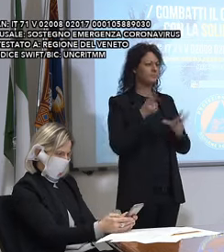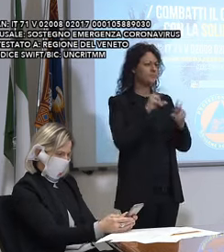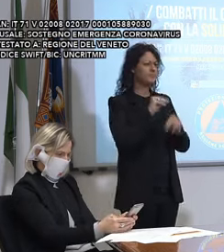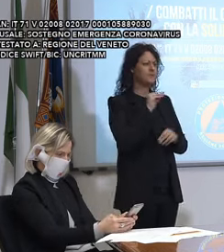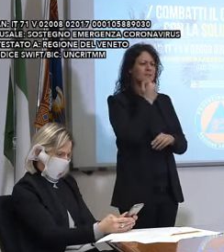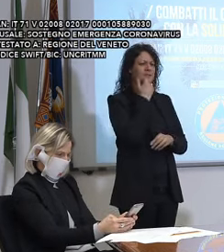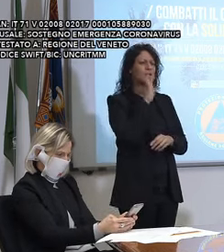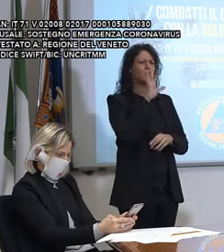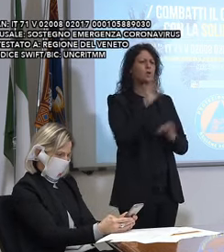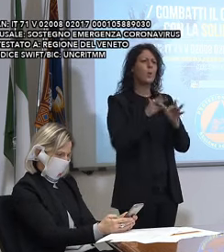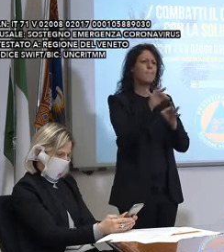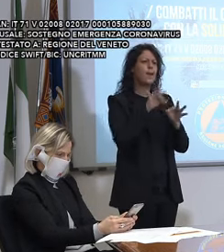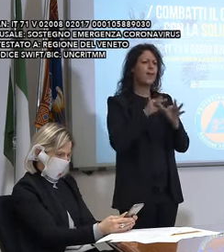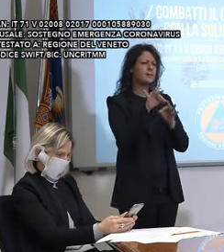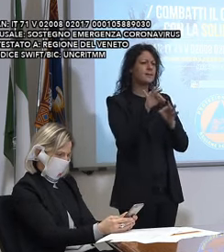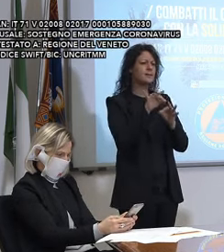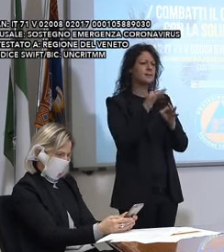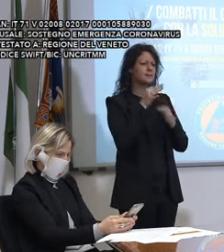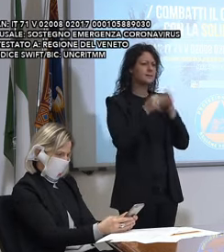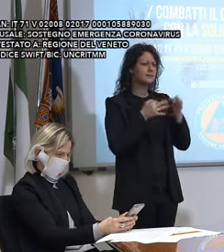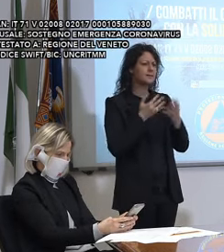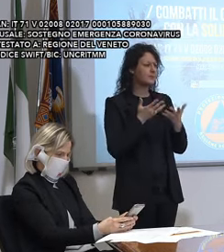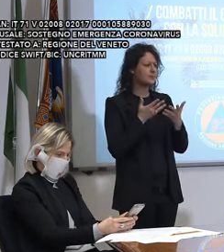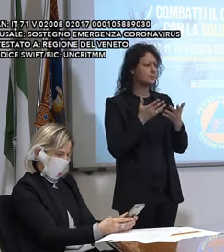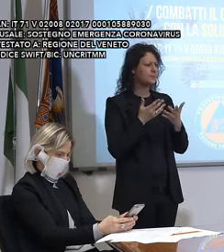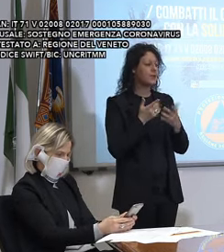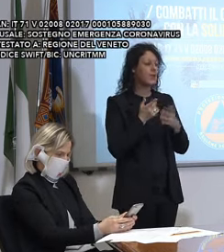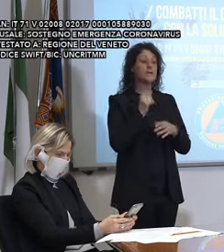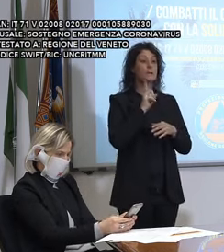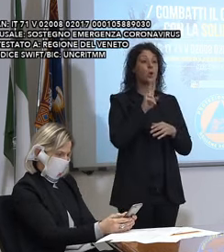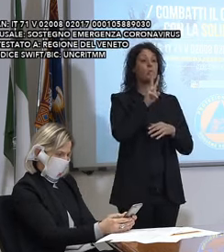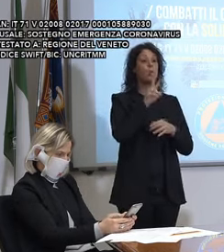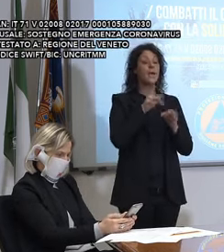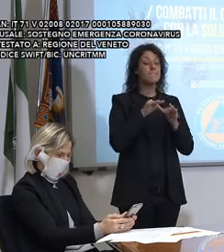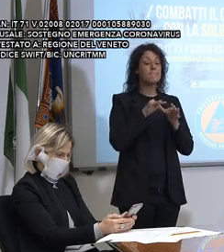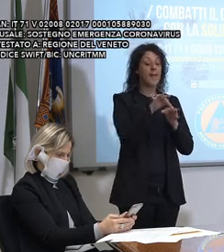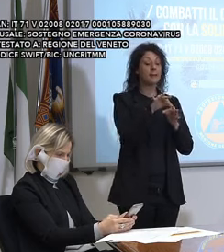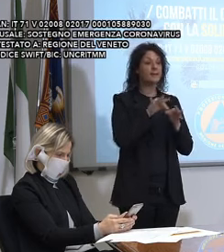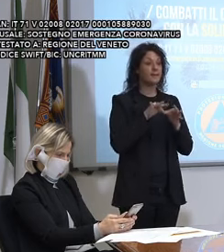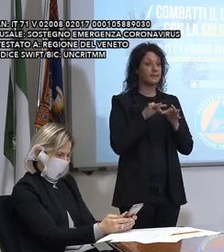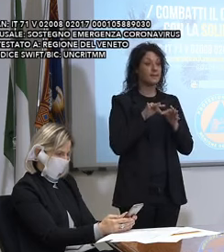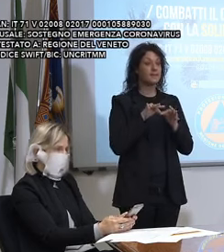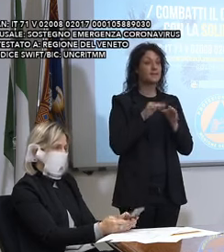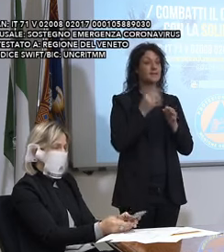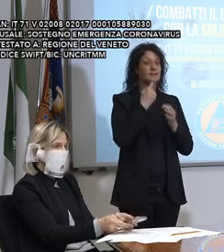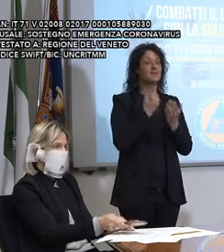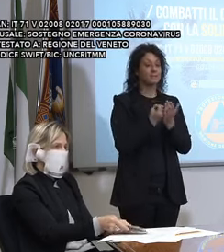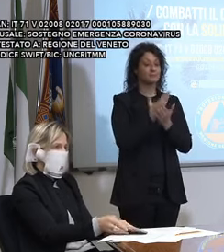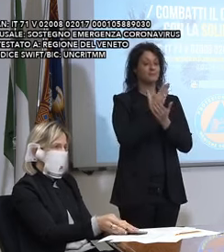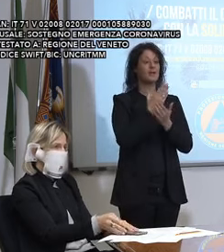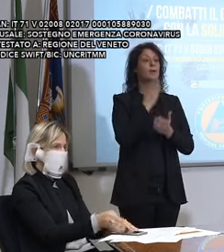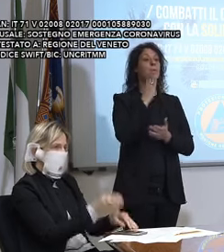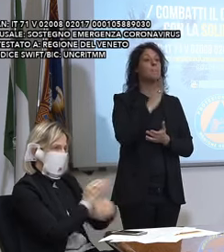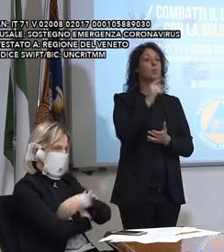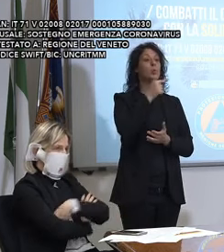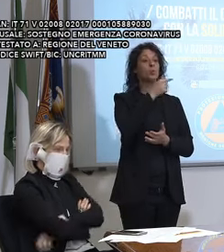Perché il Bluetooth, anzi sotto i 2 metri, e il Bluetooth addirittura potrebbe esserci